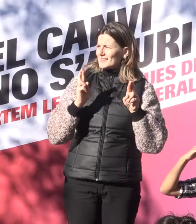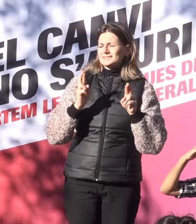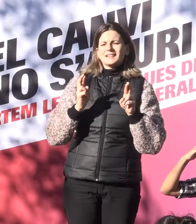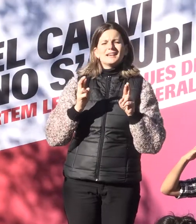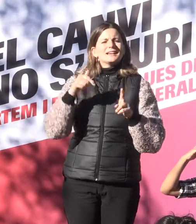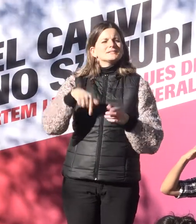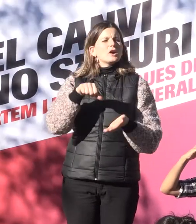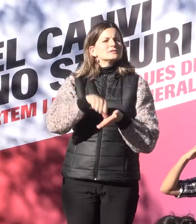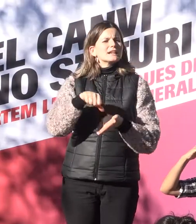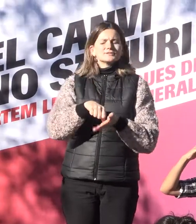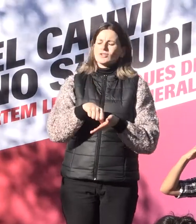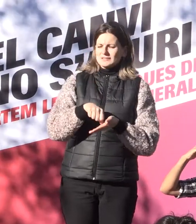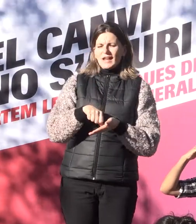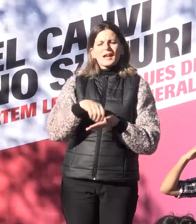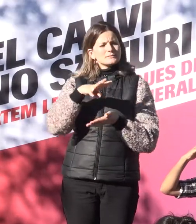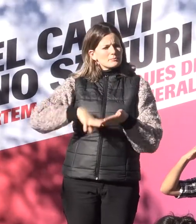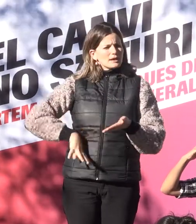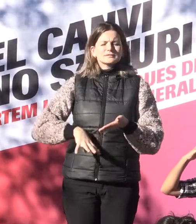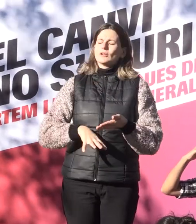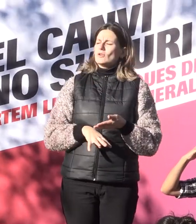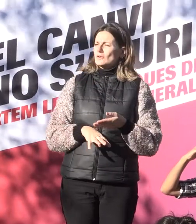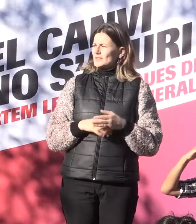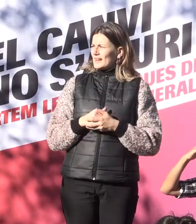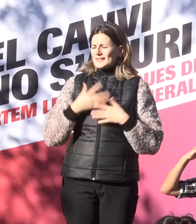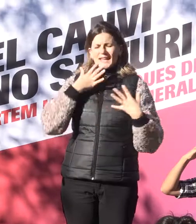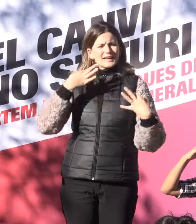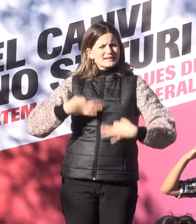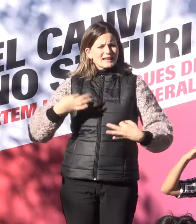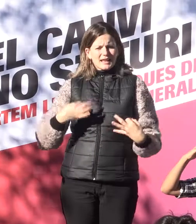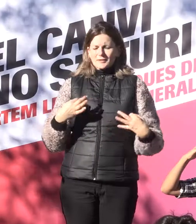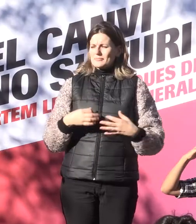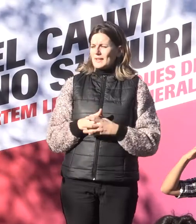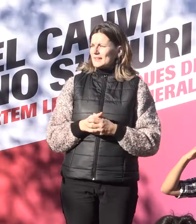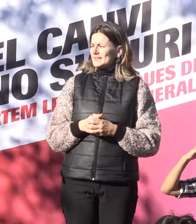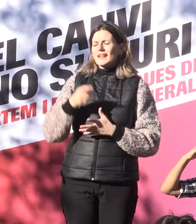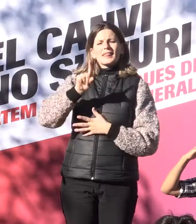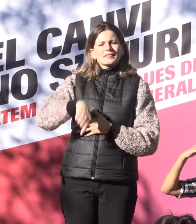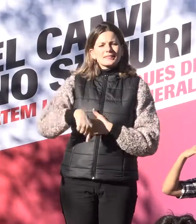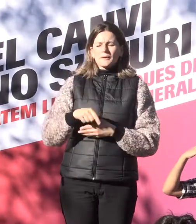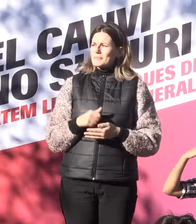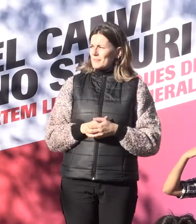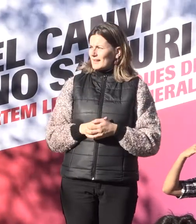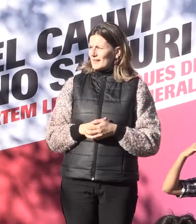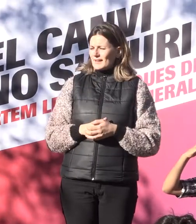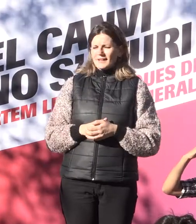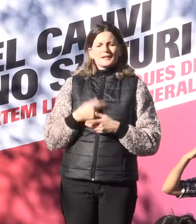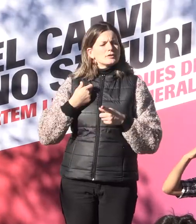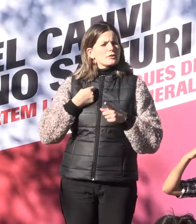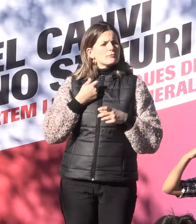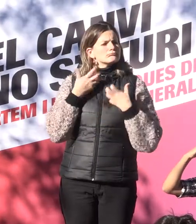sido una ciudad es una ciudad barcelona qué también está en esta resistencia